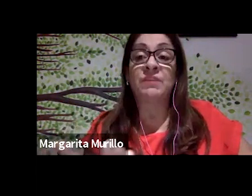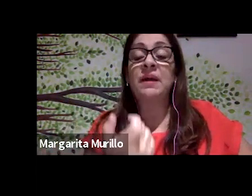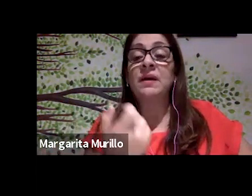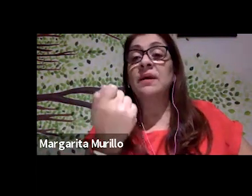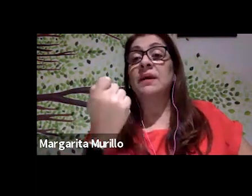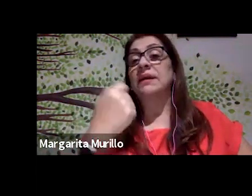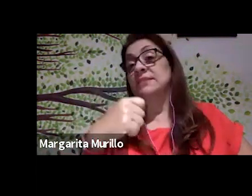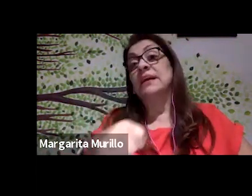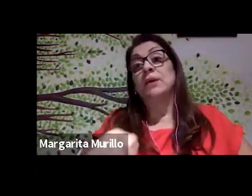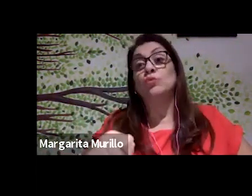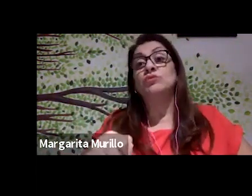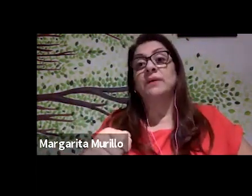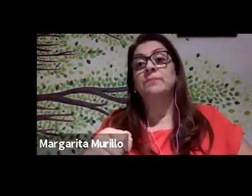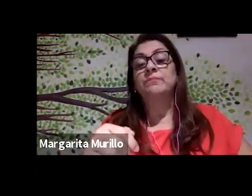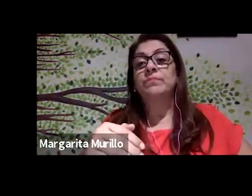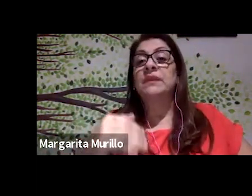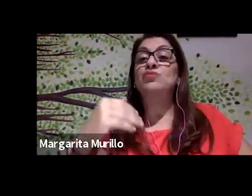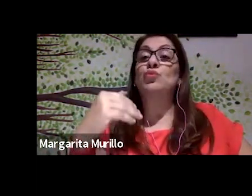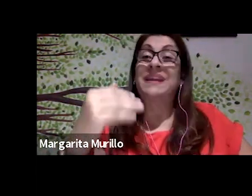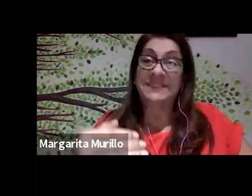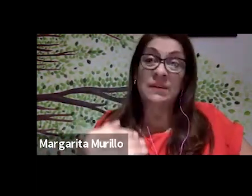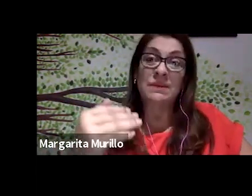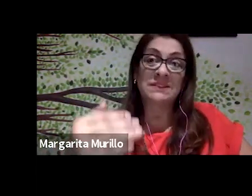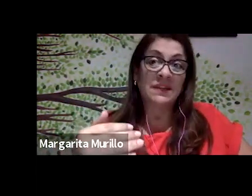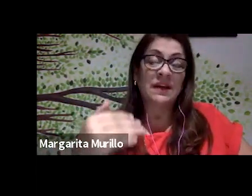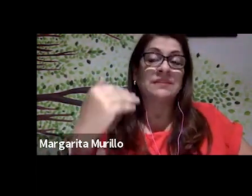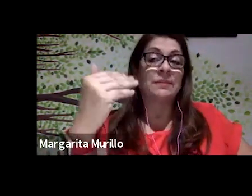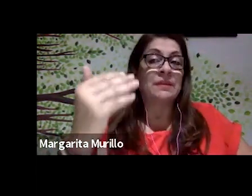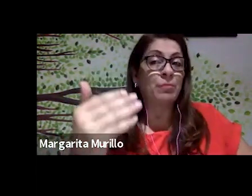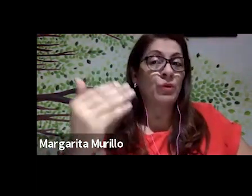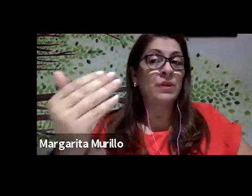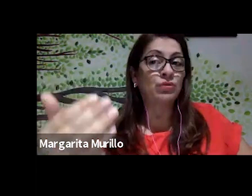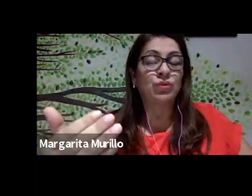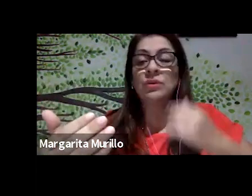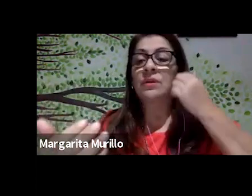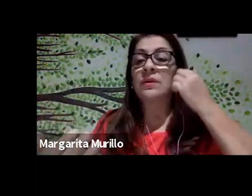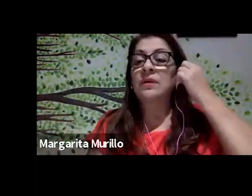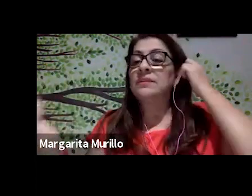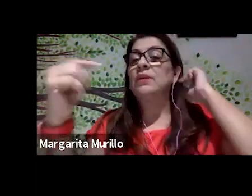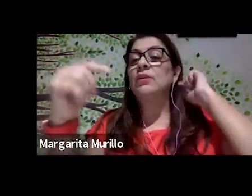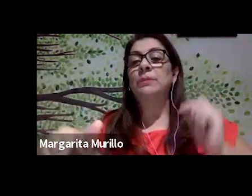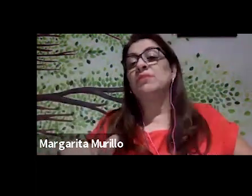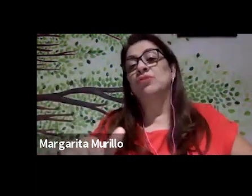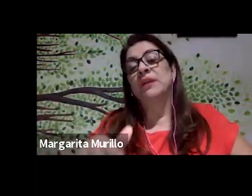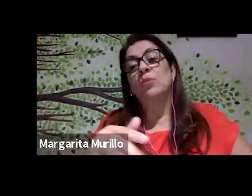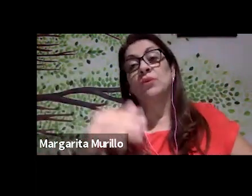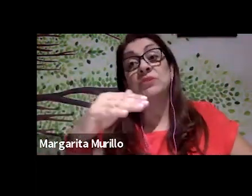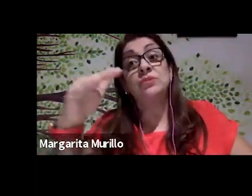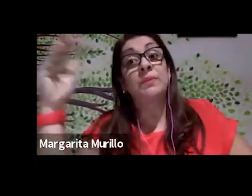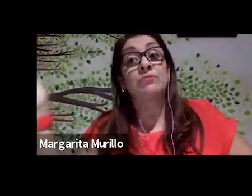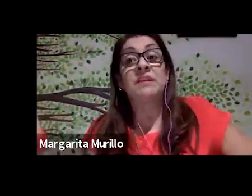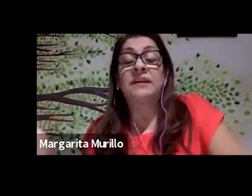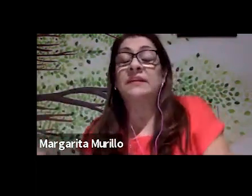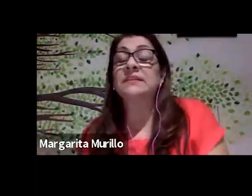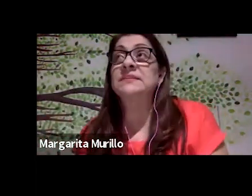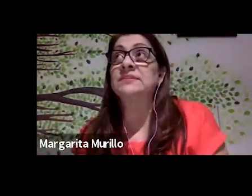pedófila que es la que abusa y su placer va a ser a través del Poder y control de la otra persona y cuando